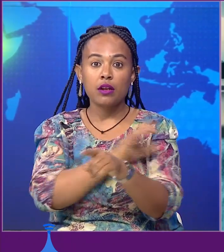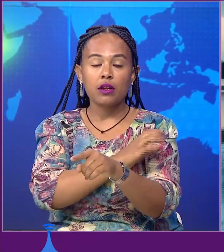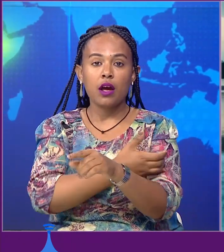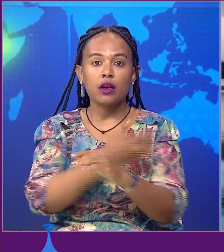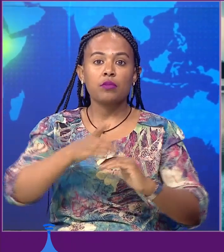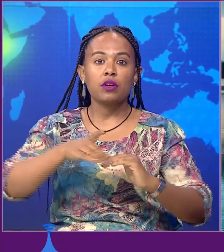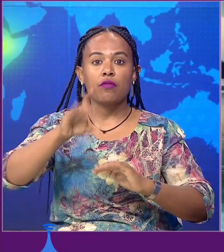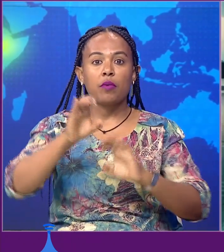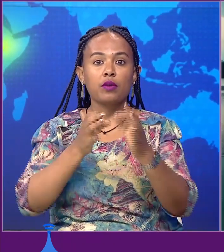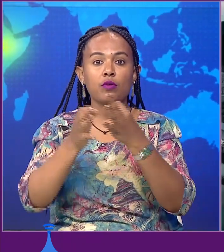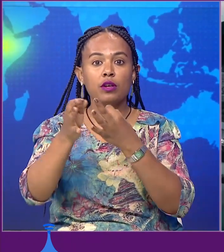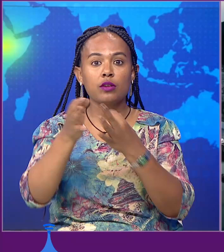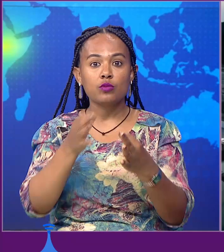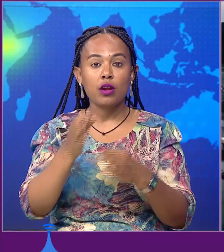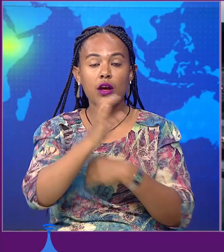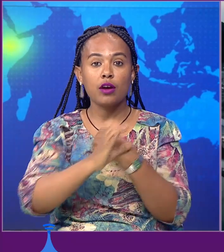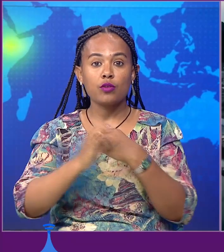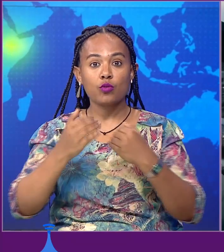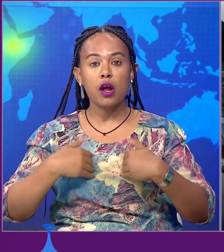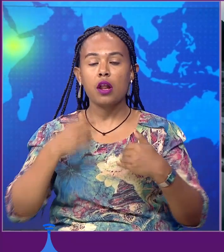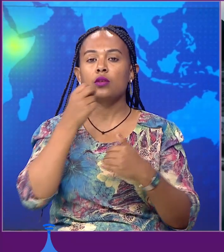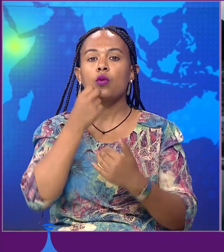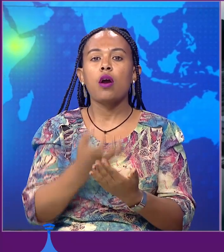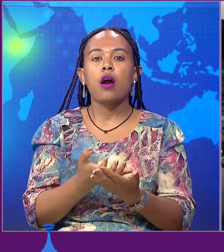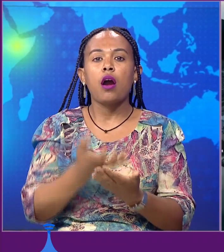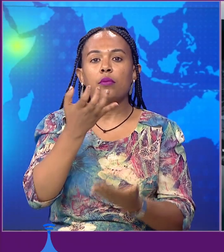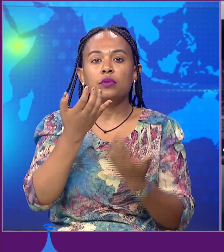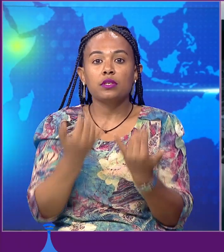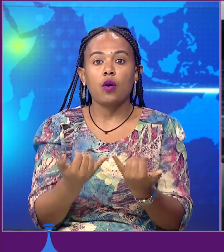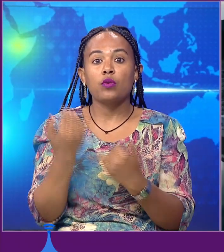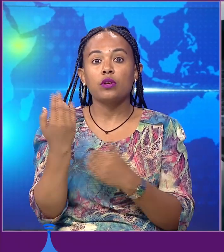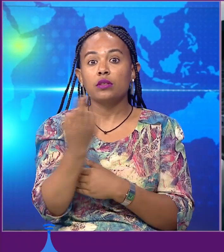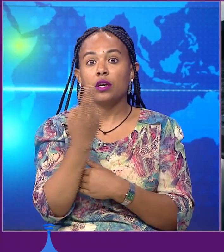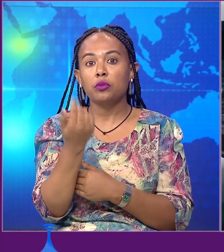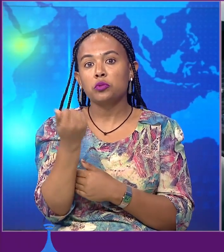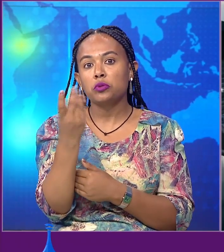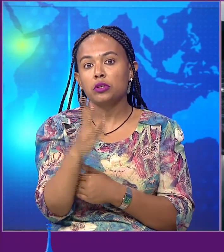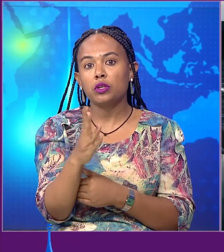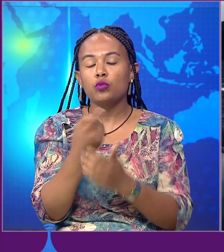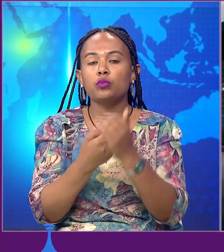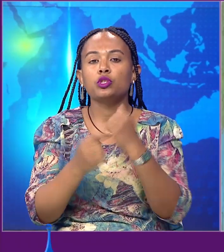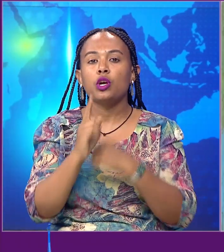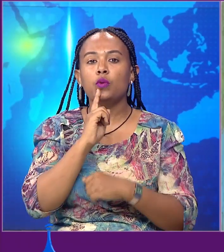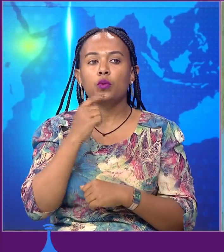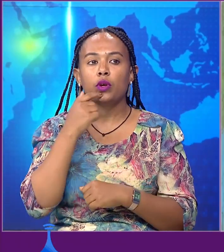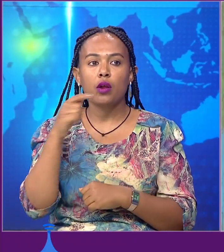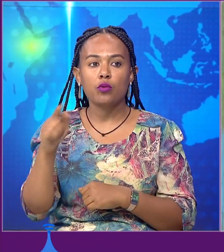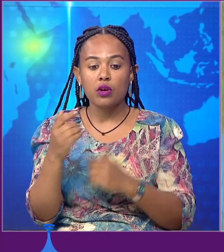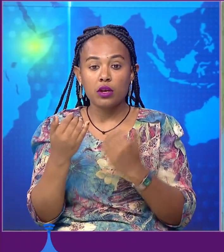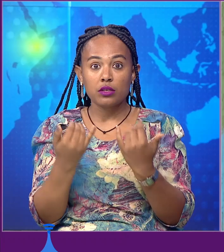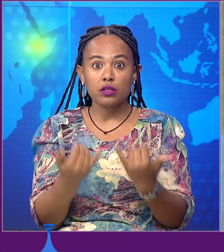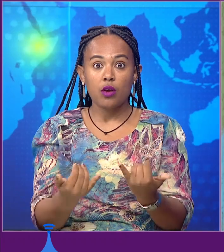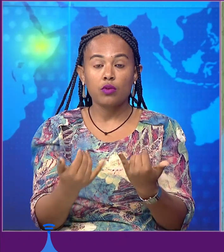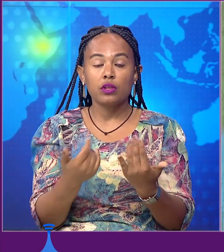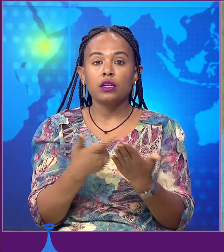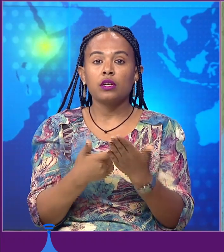ማድረጉን ገልጸዋል። ይሁንና ሀገሪቱ ካላት የውሃ ሀብት አንጻር እስካሁን የተጠቀመችው ጥቂቱን ብቻ ነው ይላሉ። እስካሁን